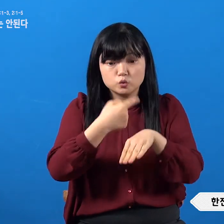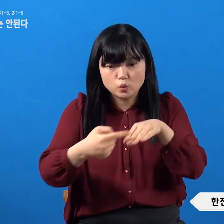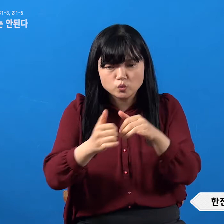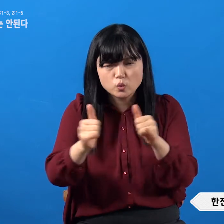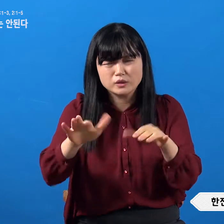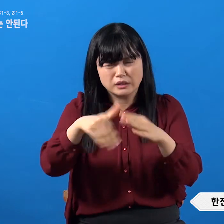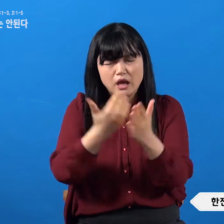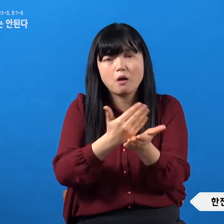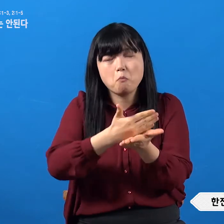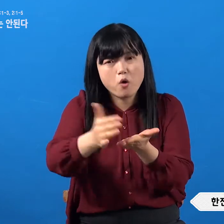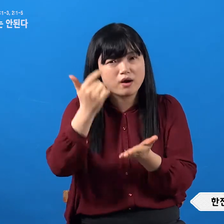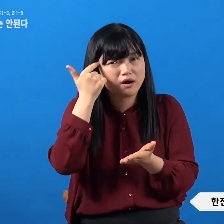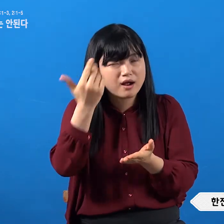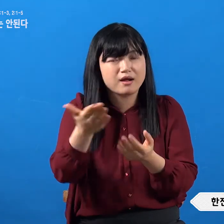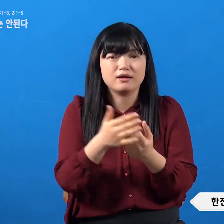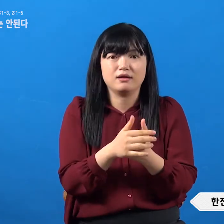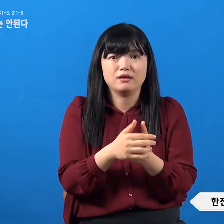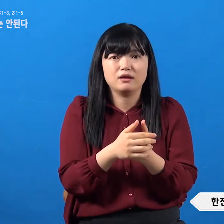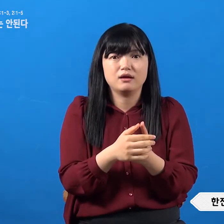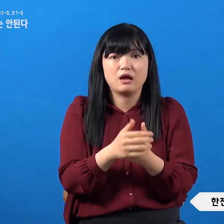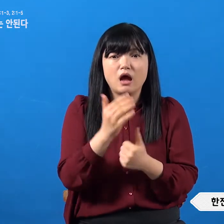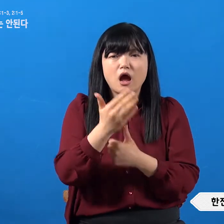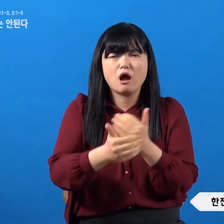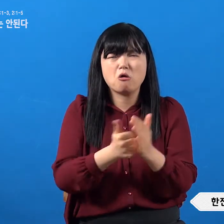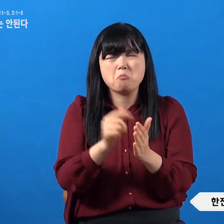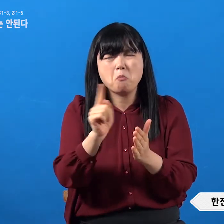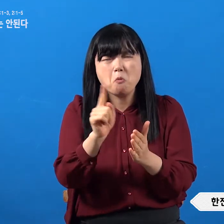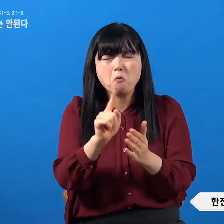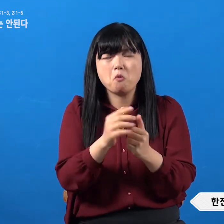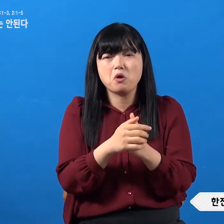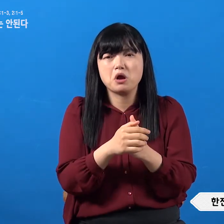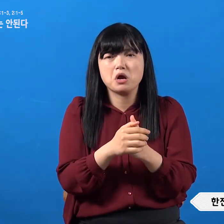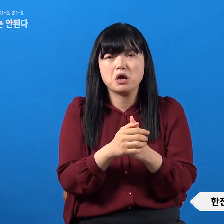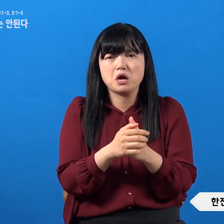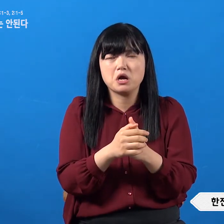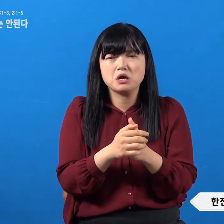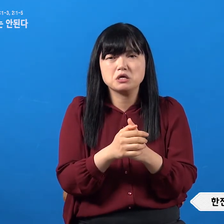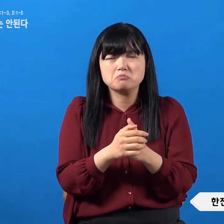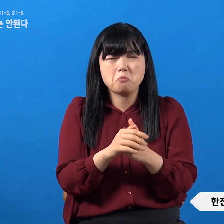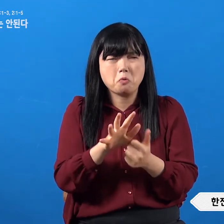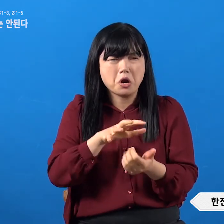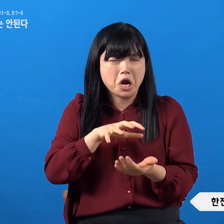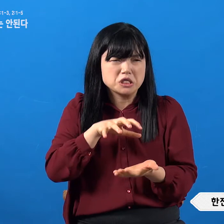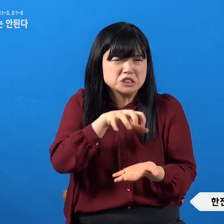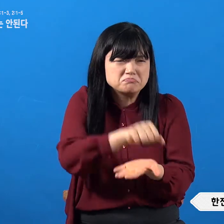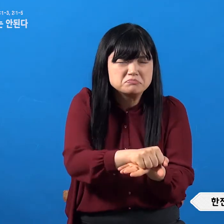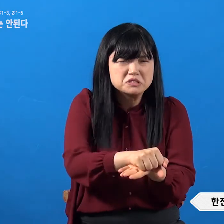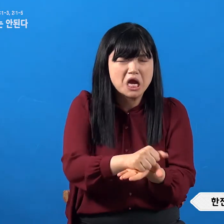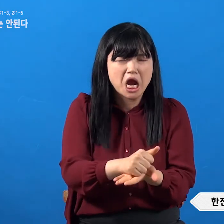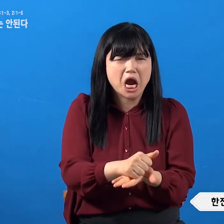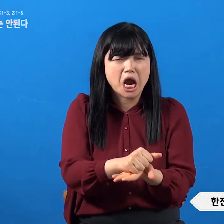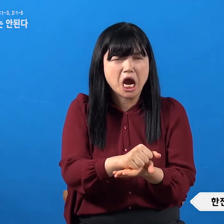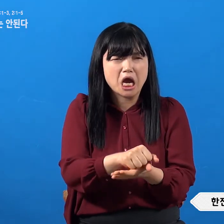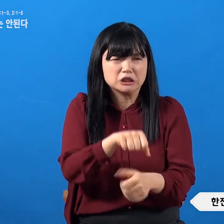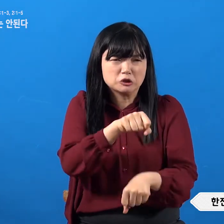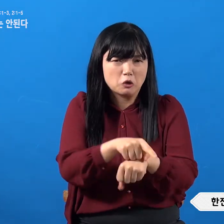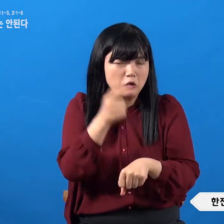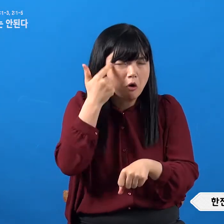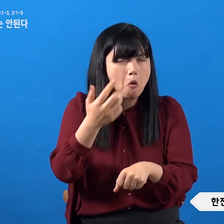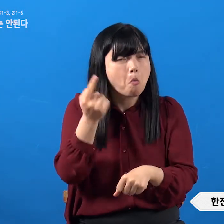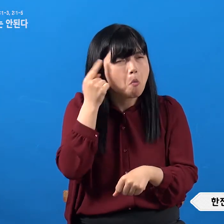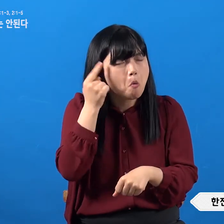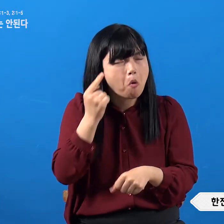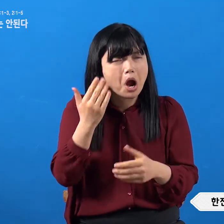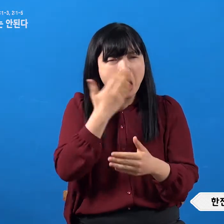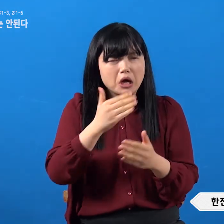했을까? 하나님이 무슨 제국주의적인 침략의 근성을 가지신 분인가? 왜 애꿎은